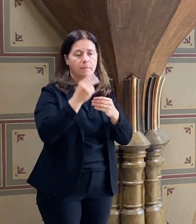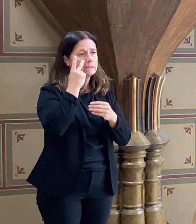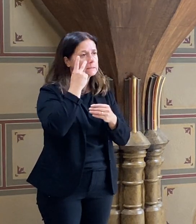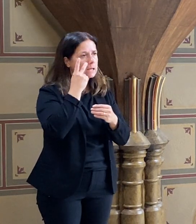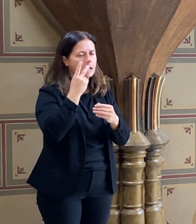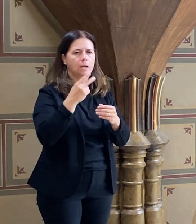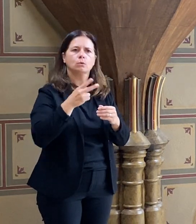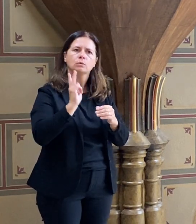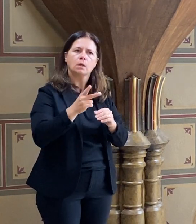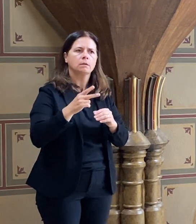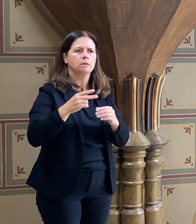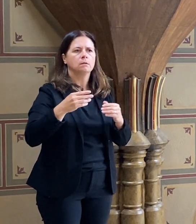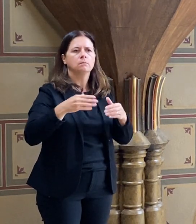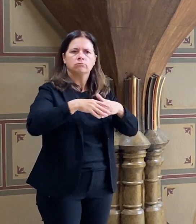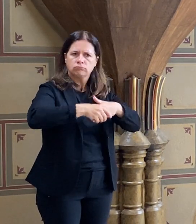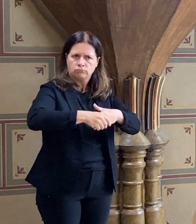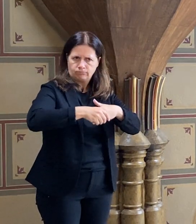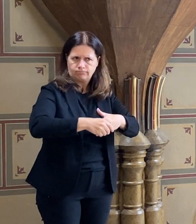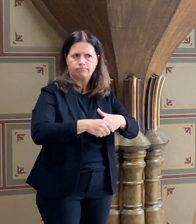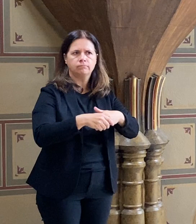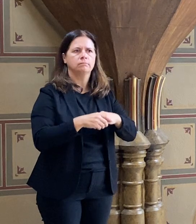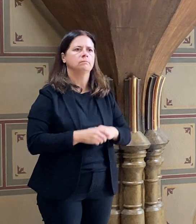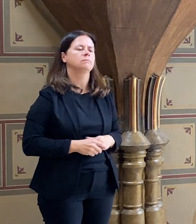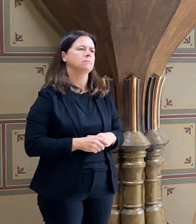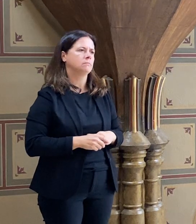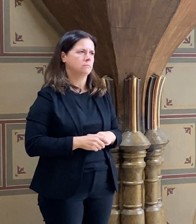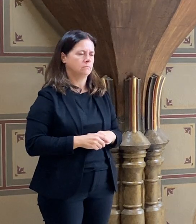und gehen können.